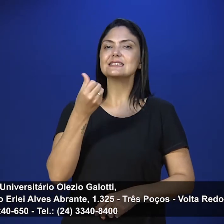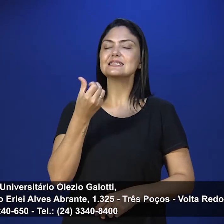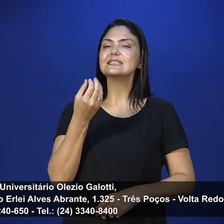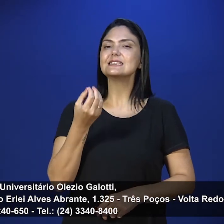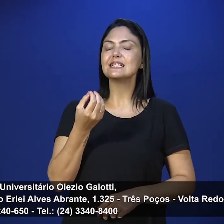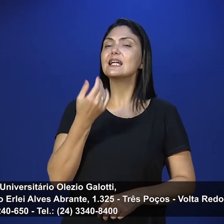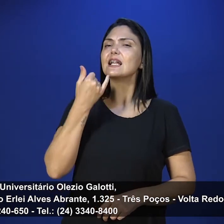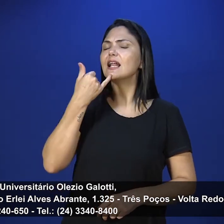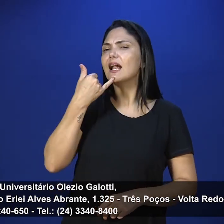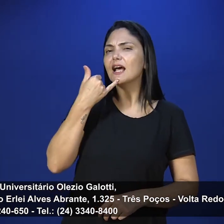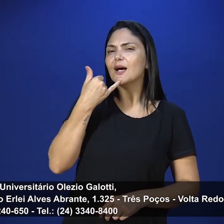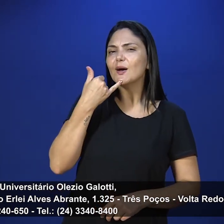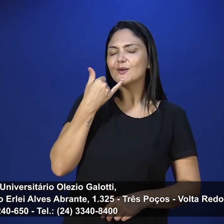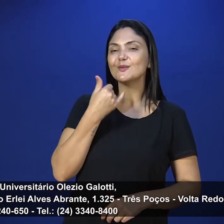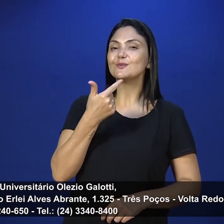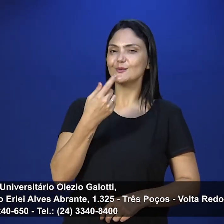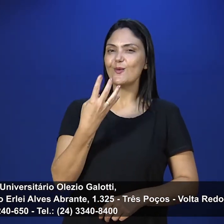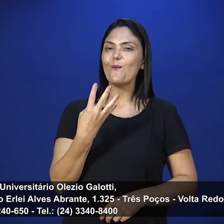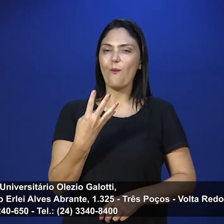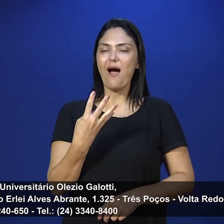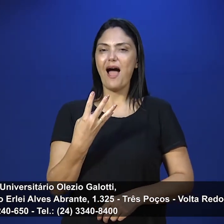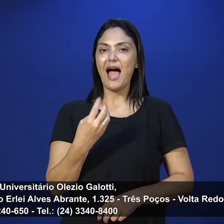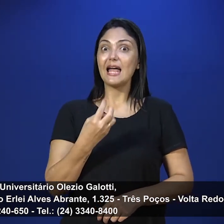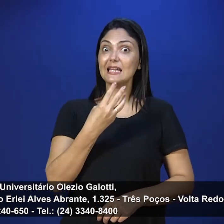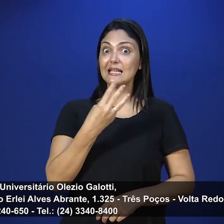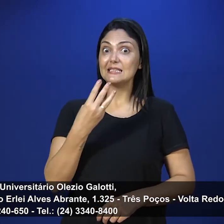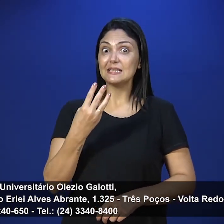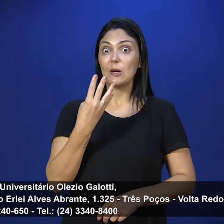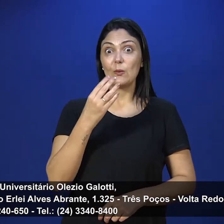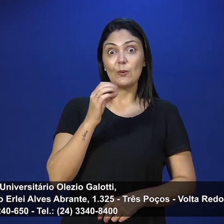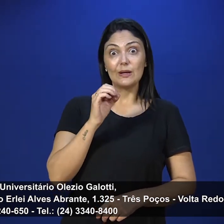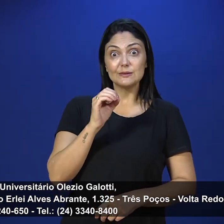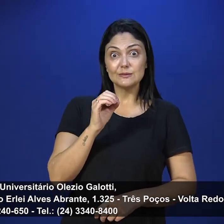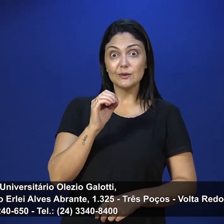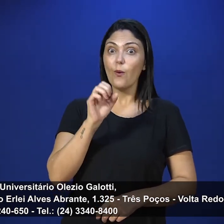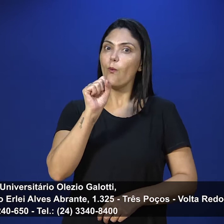27240-560. Telefone 24 3340